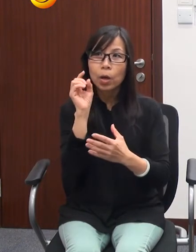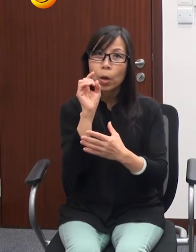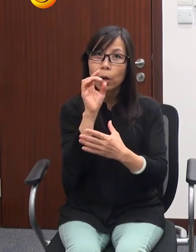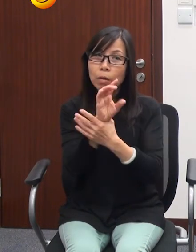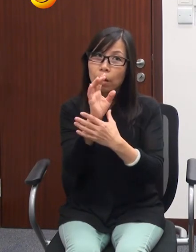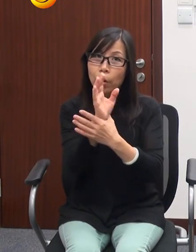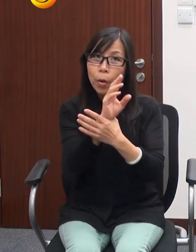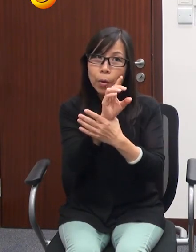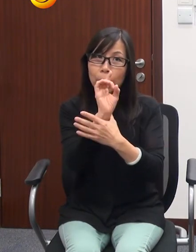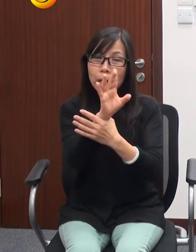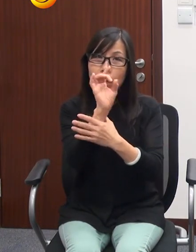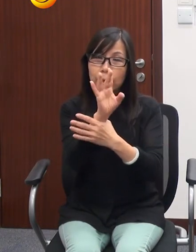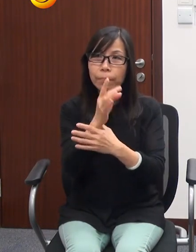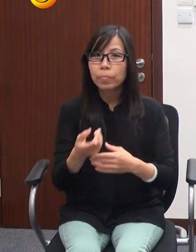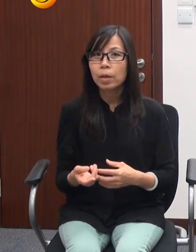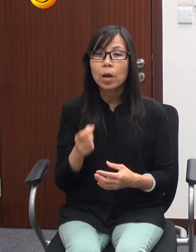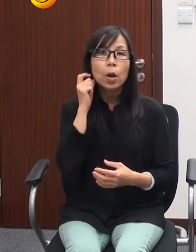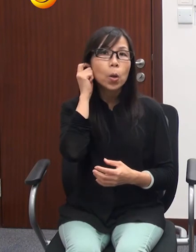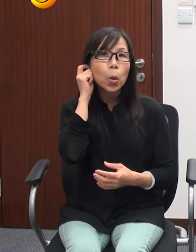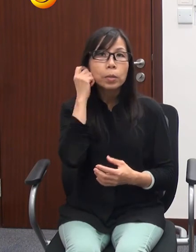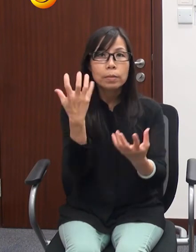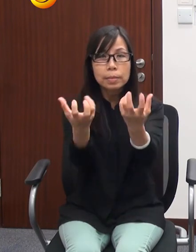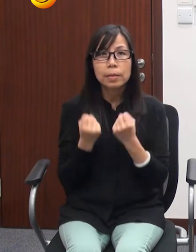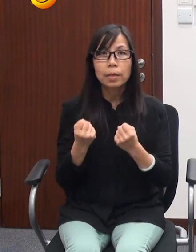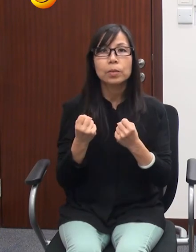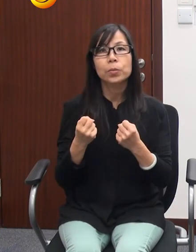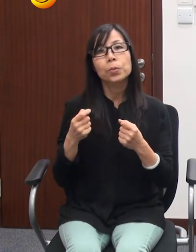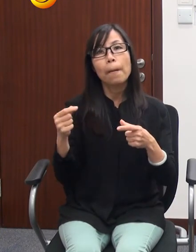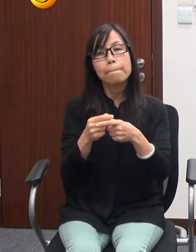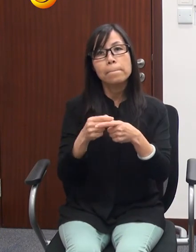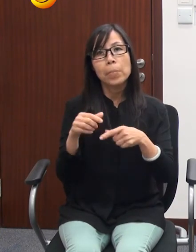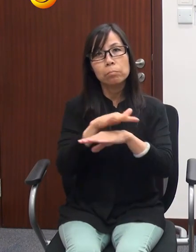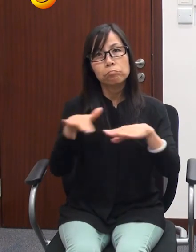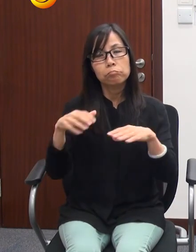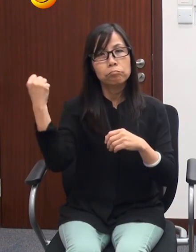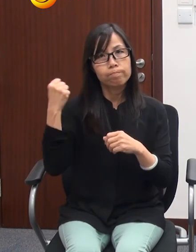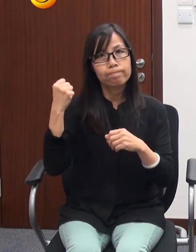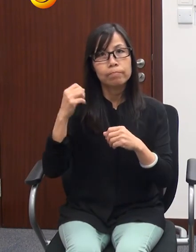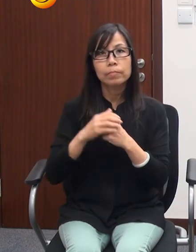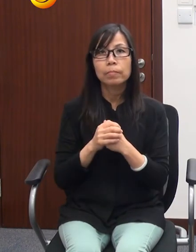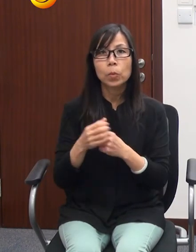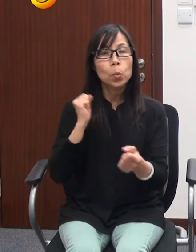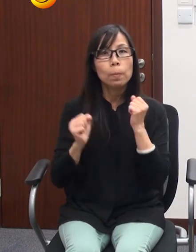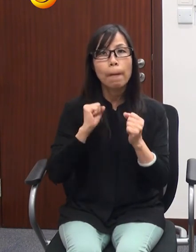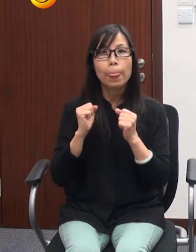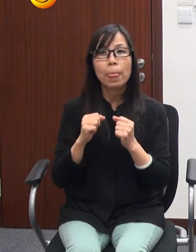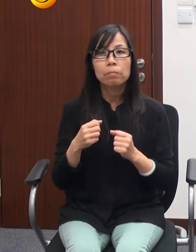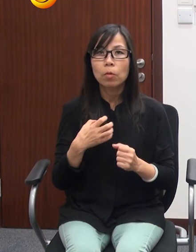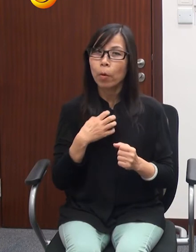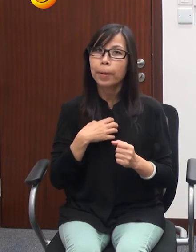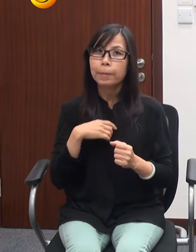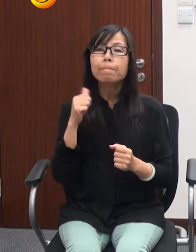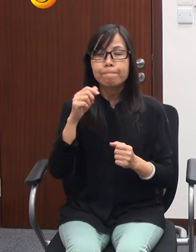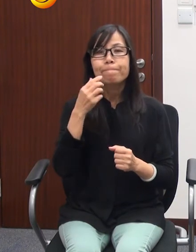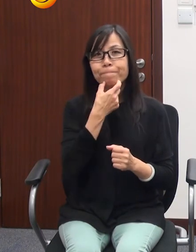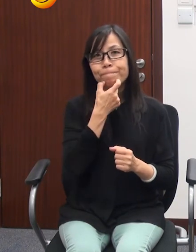爭取平權嘅，即係講呢個英國女性嗰個平權運動嘅。咁我覺得幾好睇。